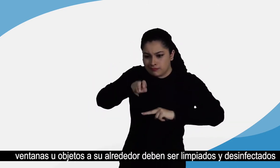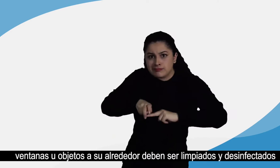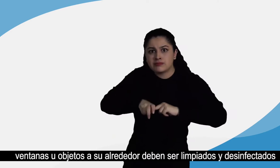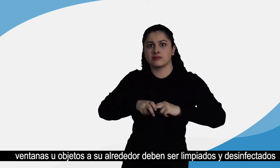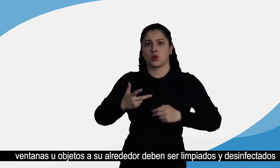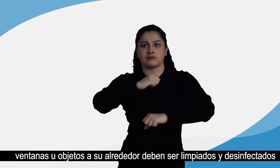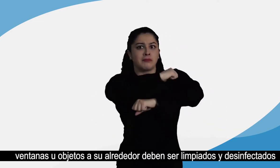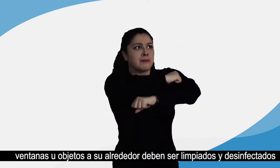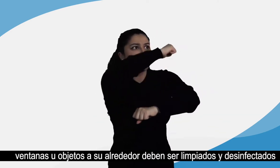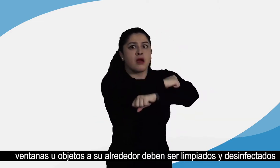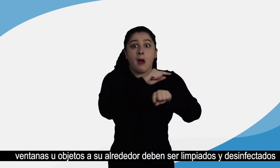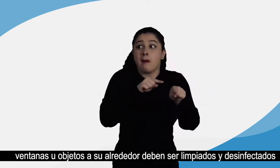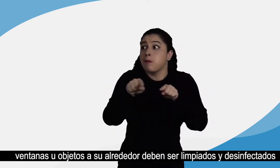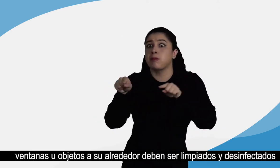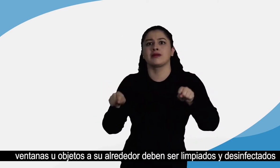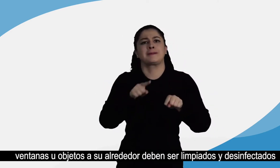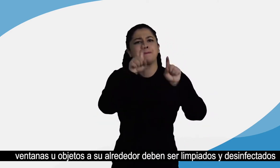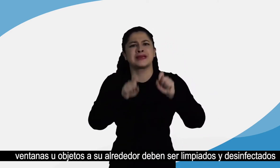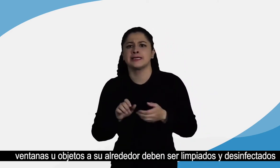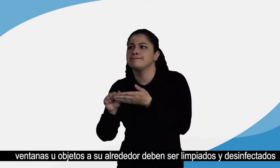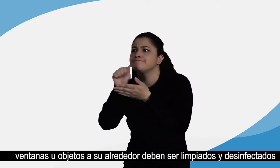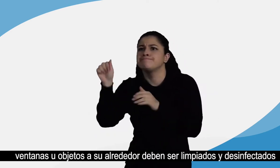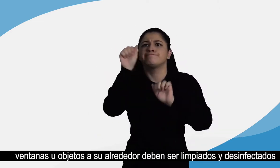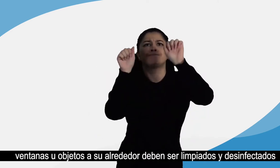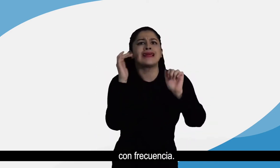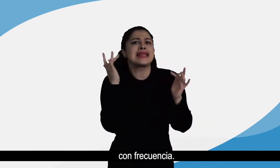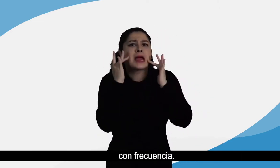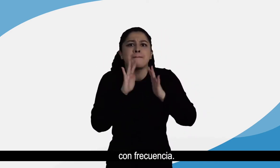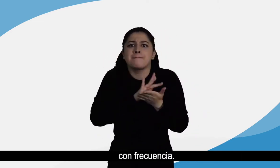objetos a su alrededor Deben ser limpiados y desinfectados con frecuencia